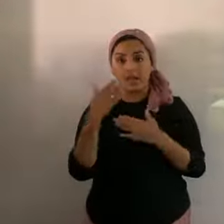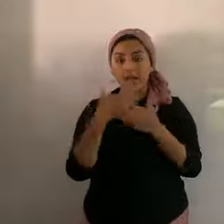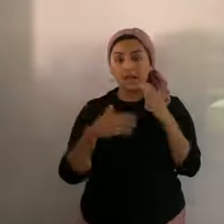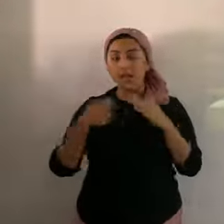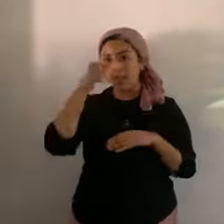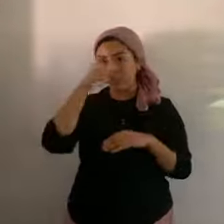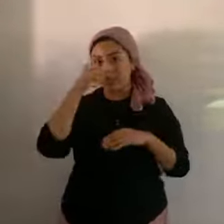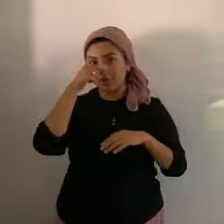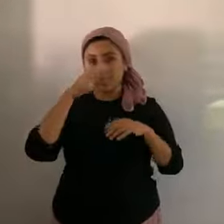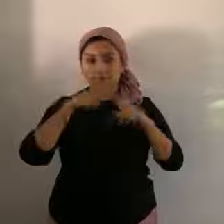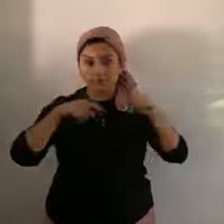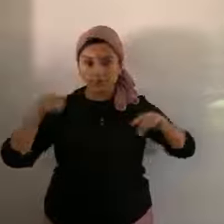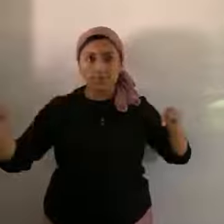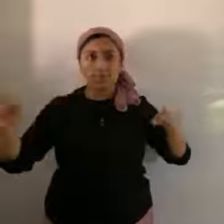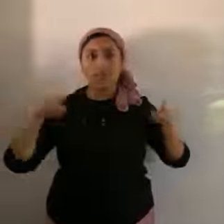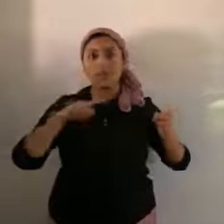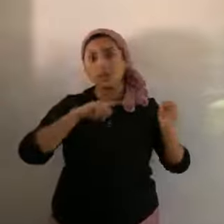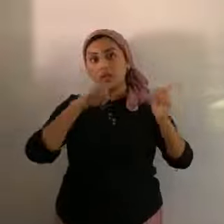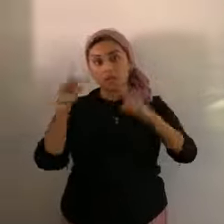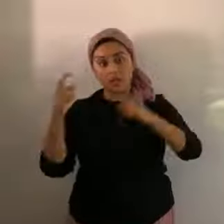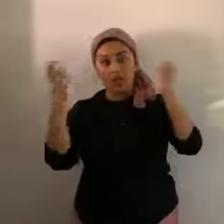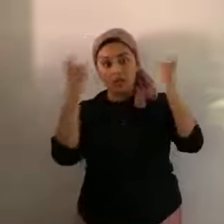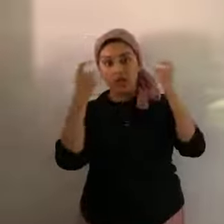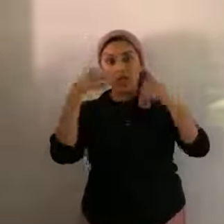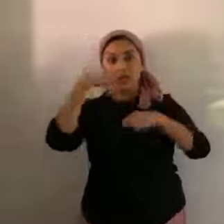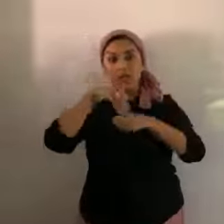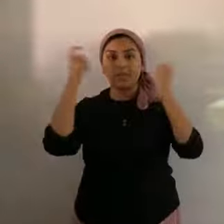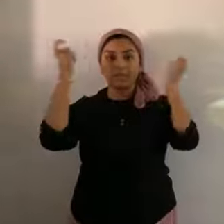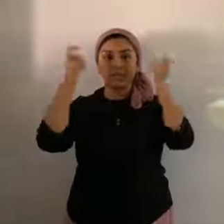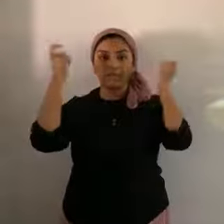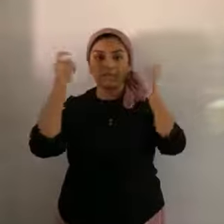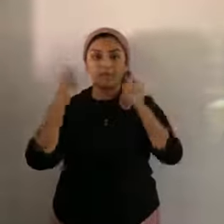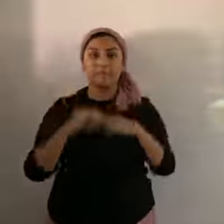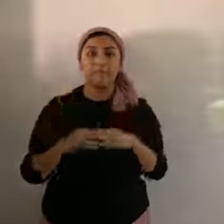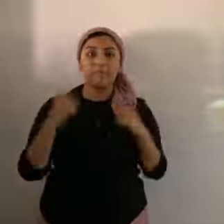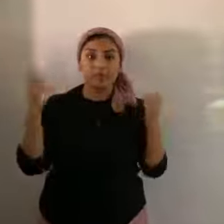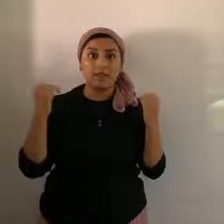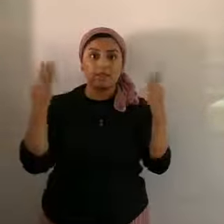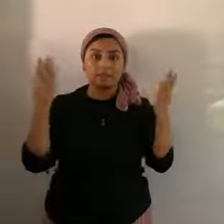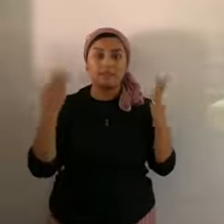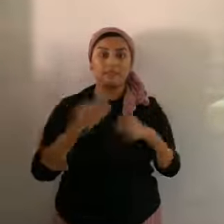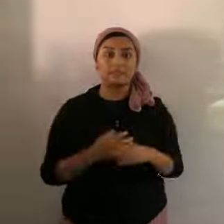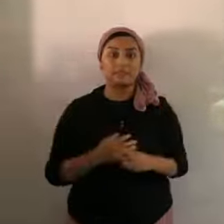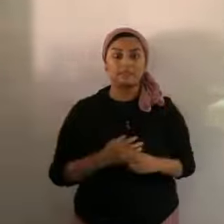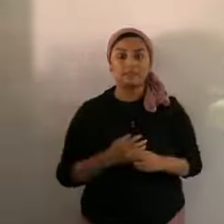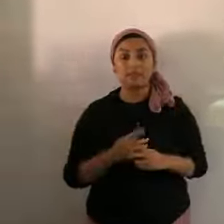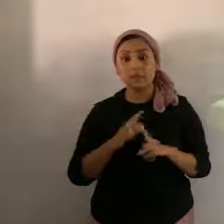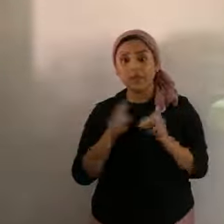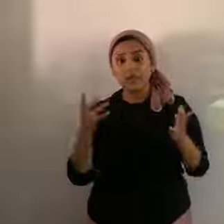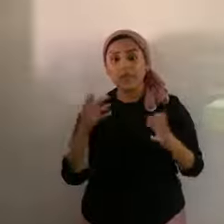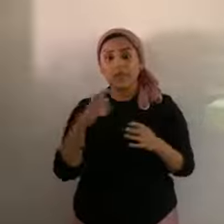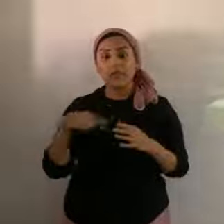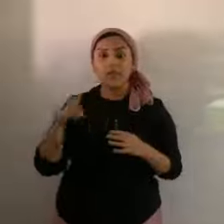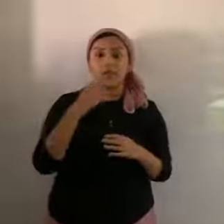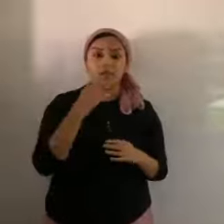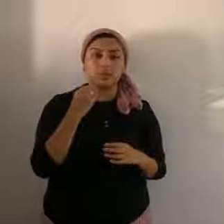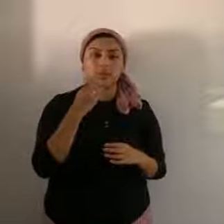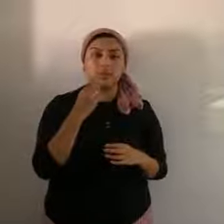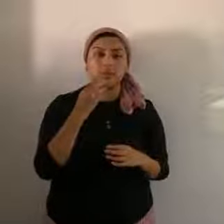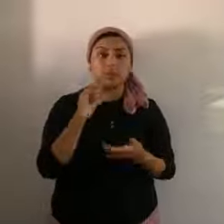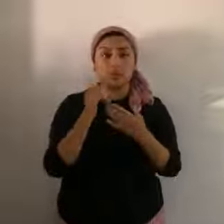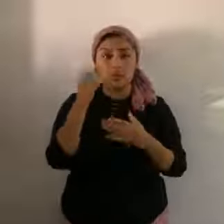griegos entre los que habían subido a adorar en la fiesta. ¡Aleluya! Pero lógico que eran israelitas y